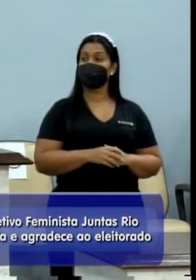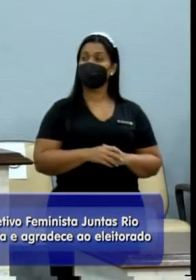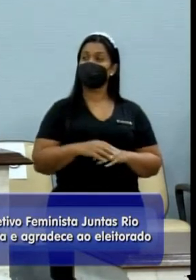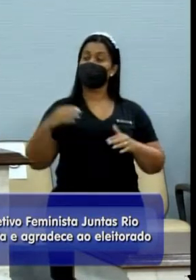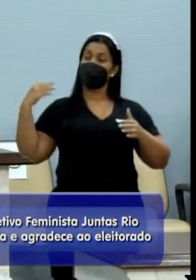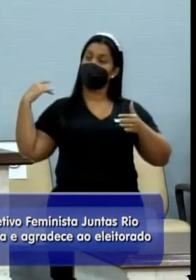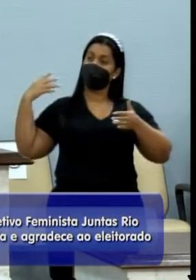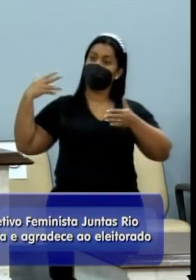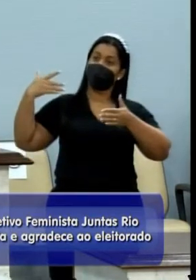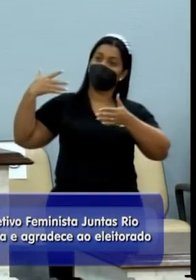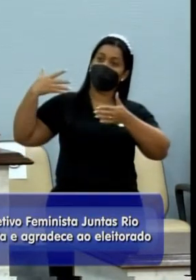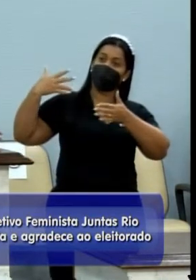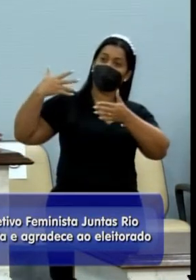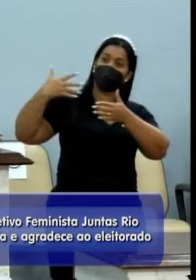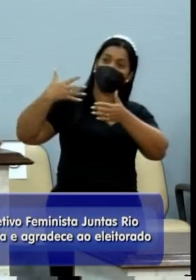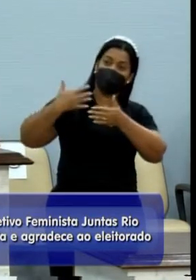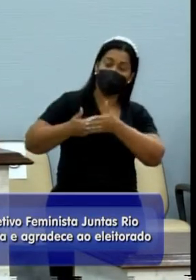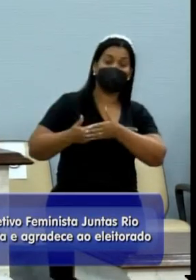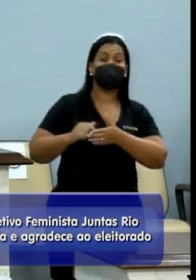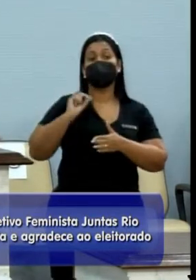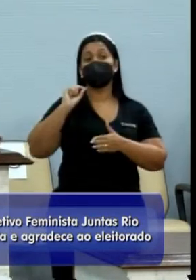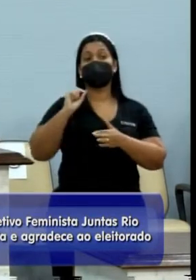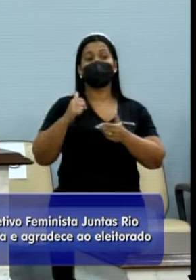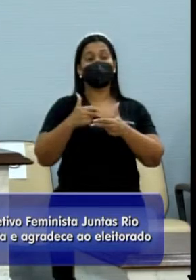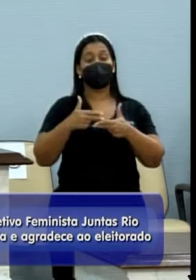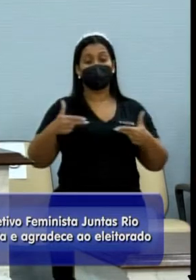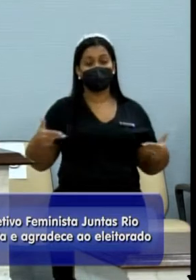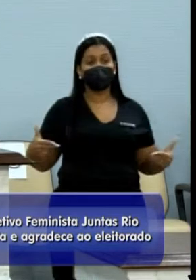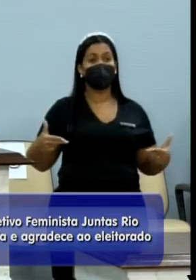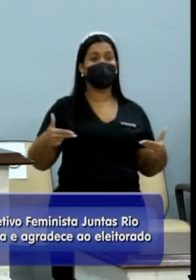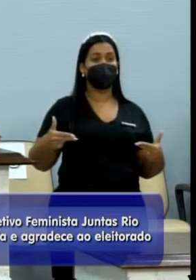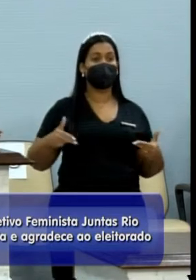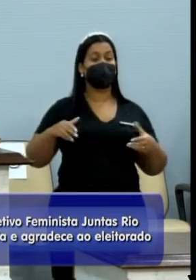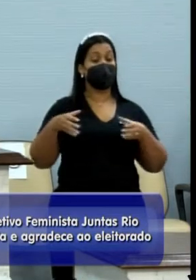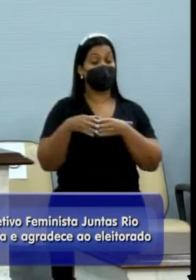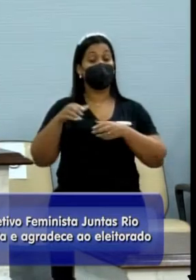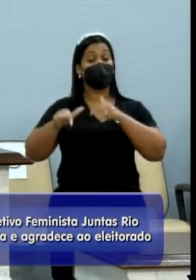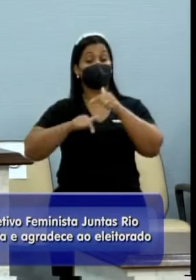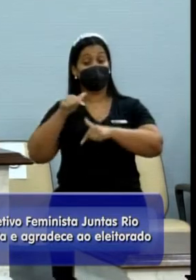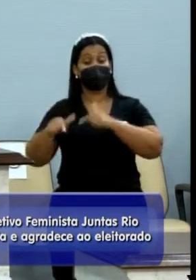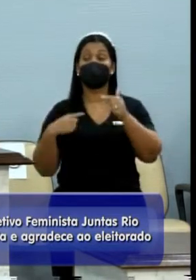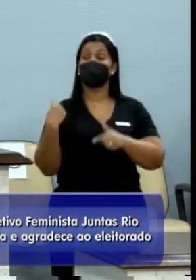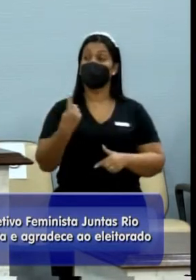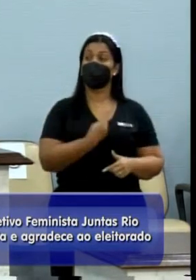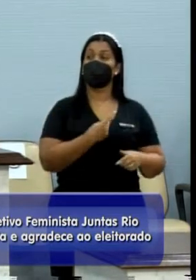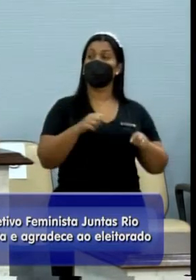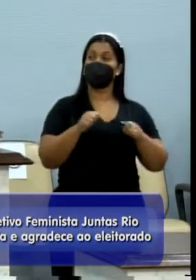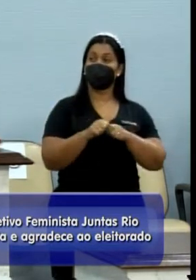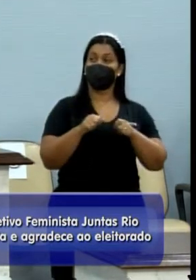bagagem da materialidade da classe trabalhadora, que a gente está fazendo